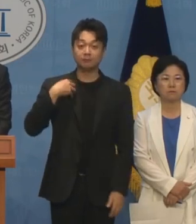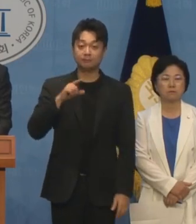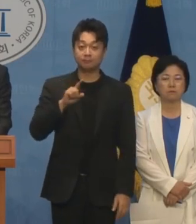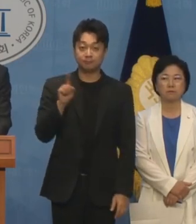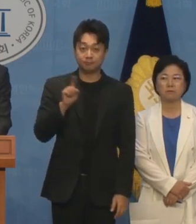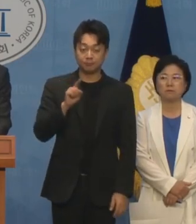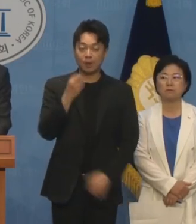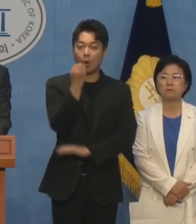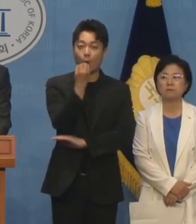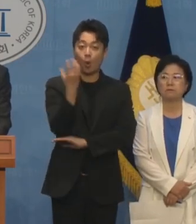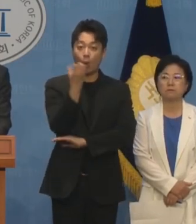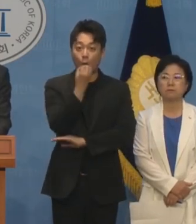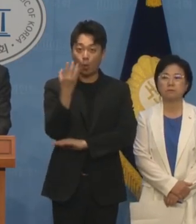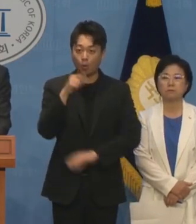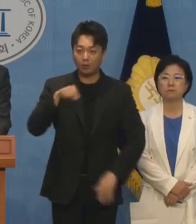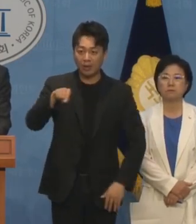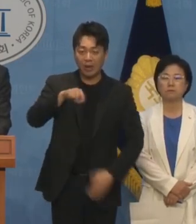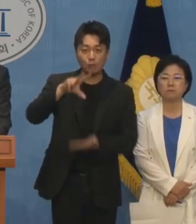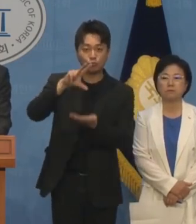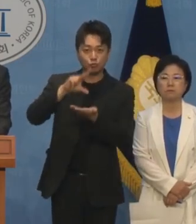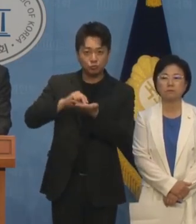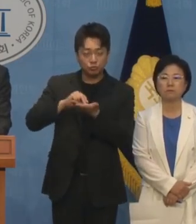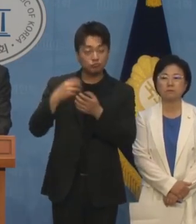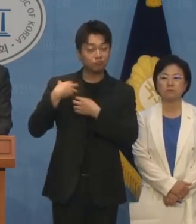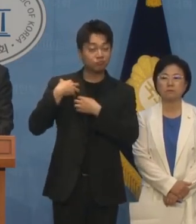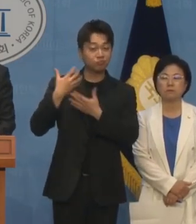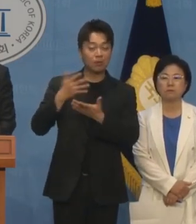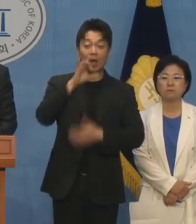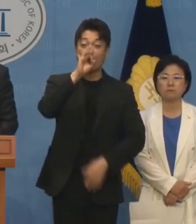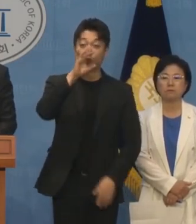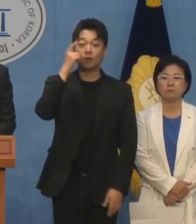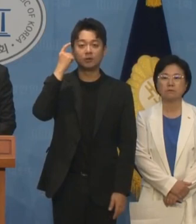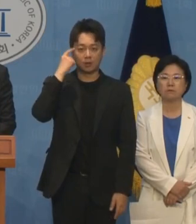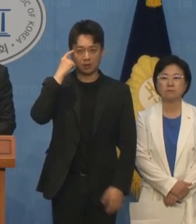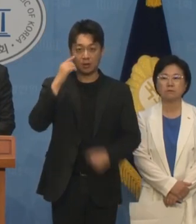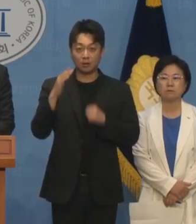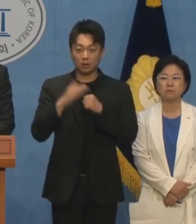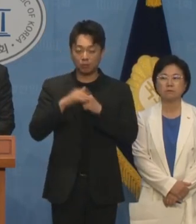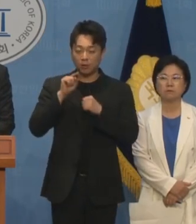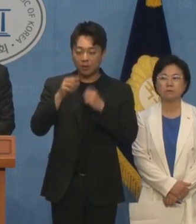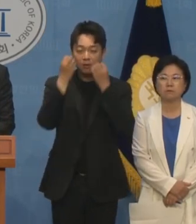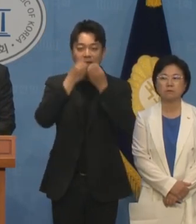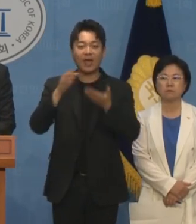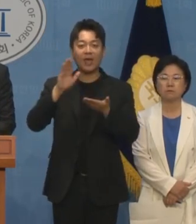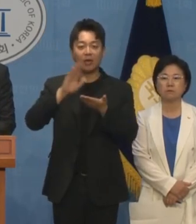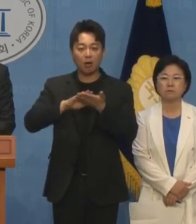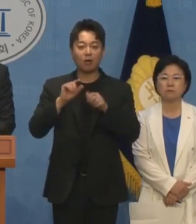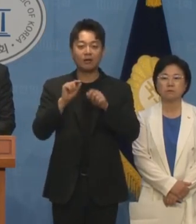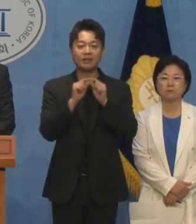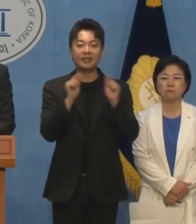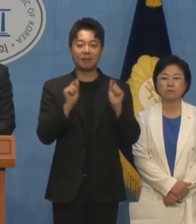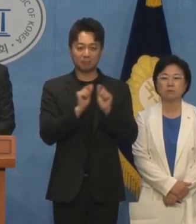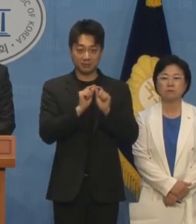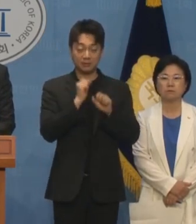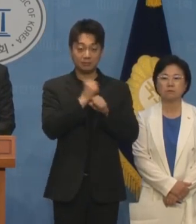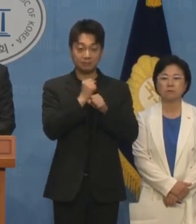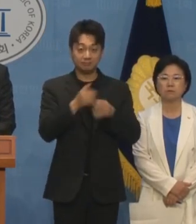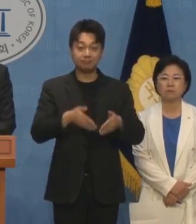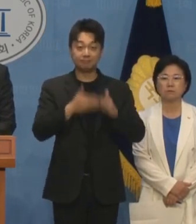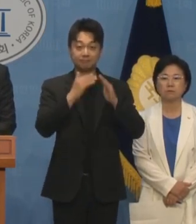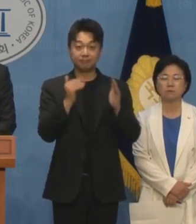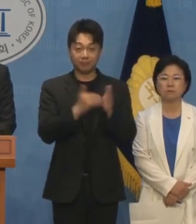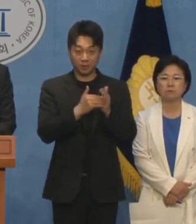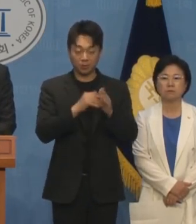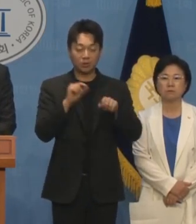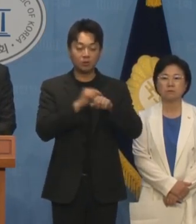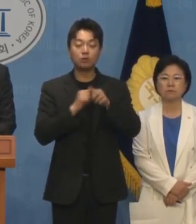문제를 그냥 방치하고 있을 수는 없다라고 해서 언론개혁 TF를 구성을 하고 언론특위 활동과